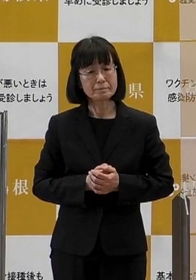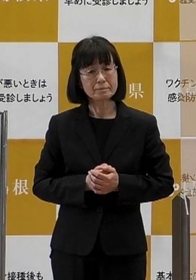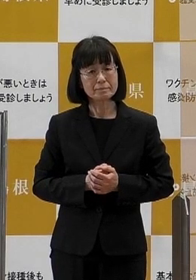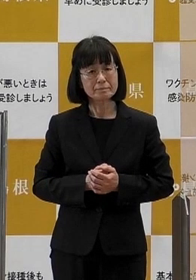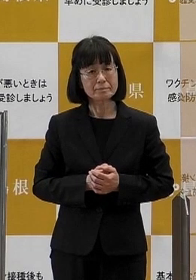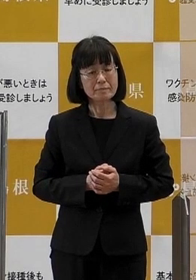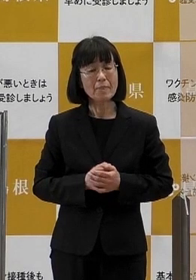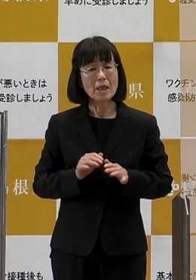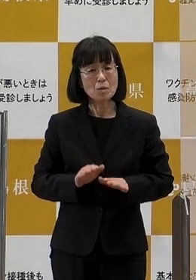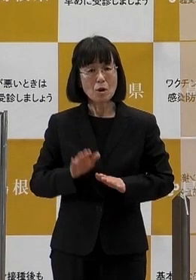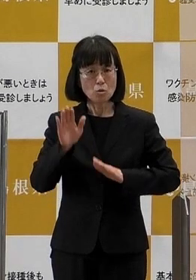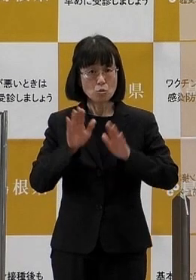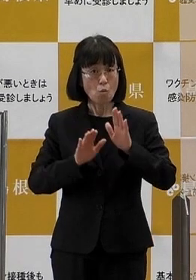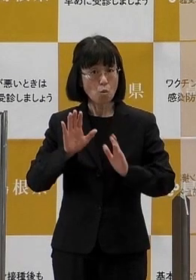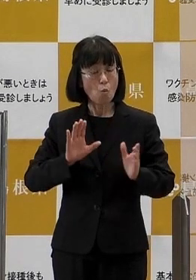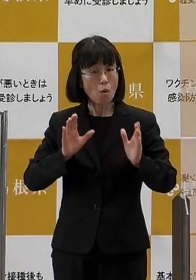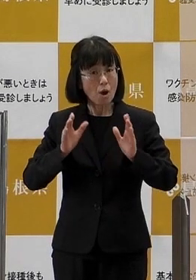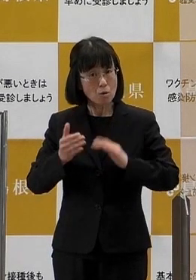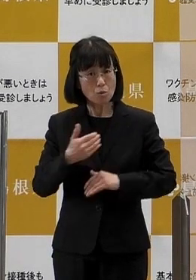まあ、今の状況を変えれるのは